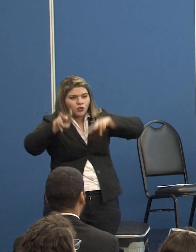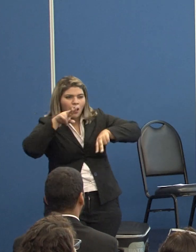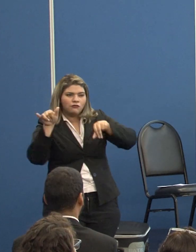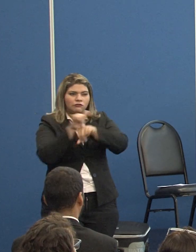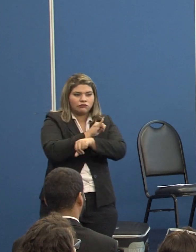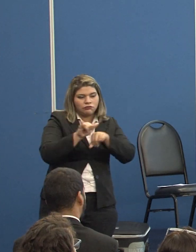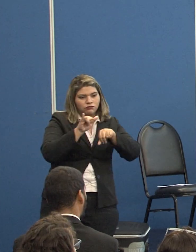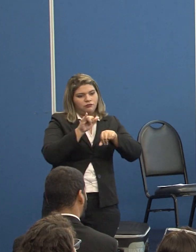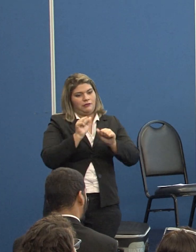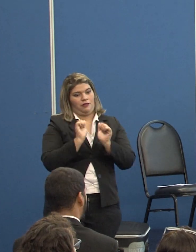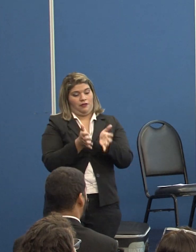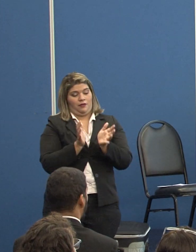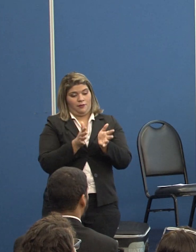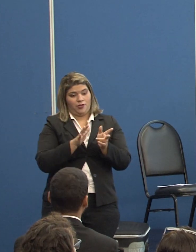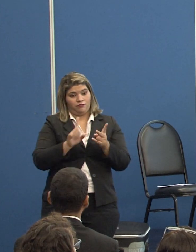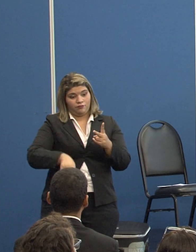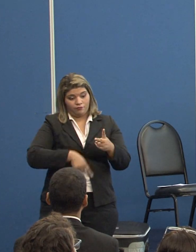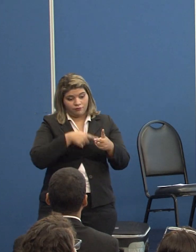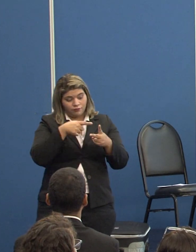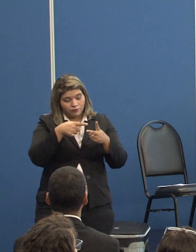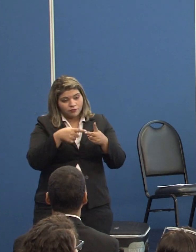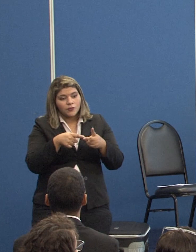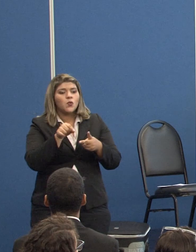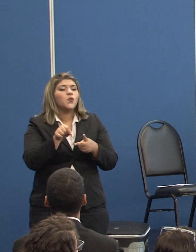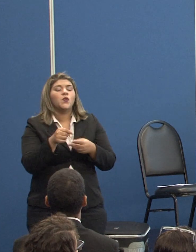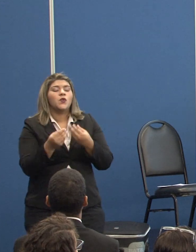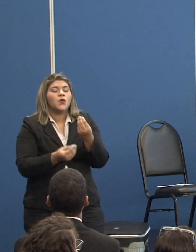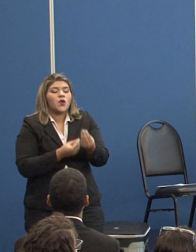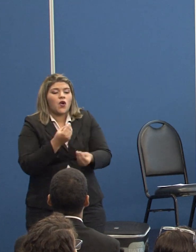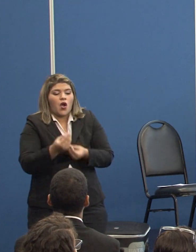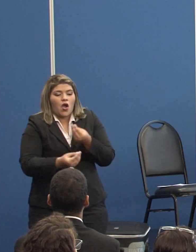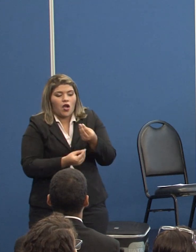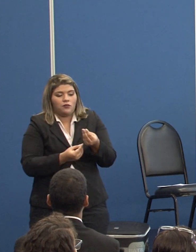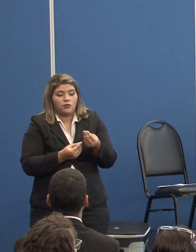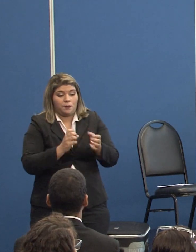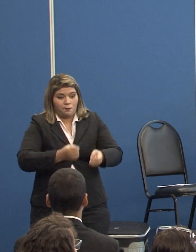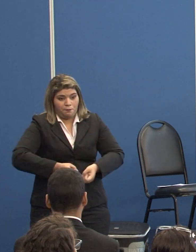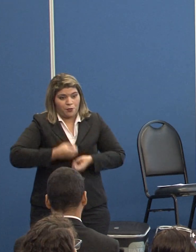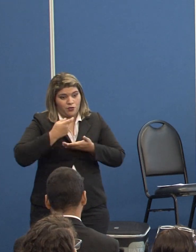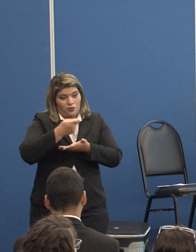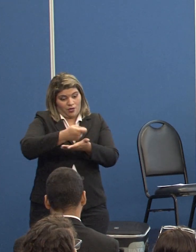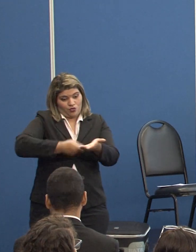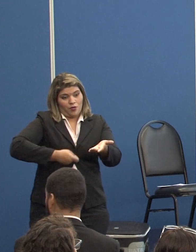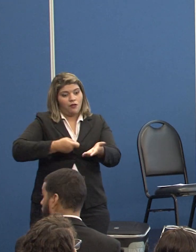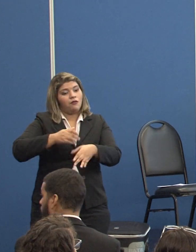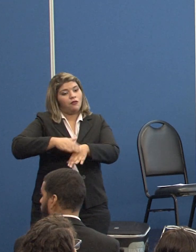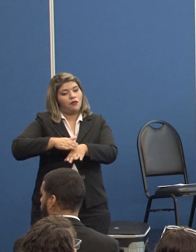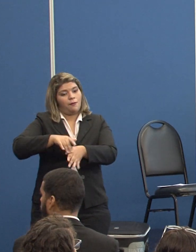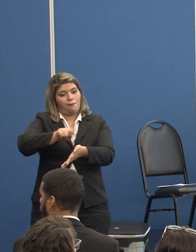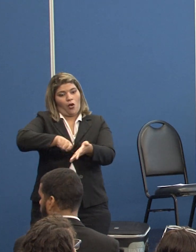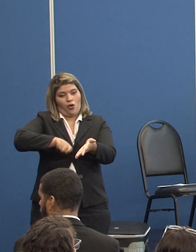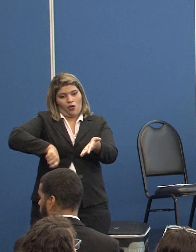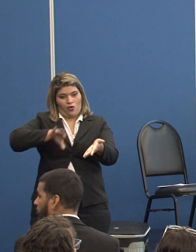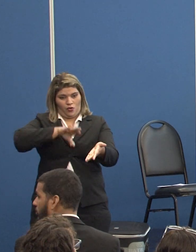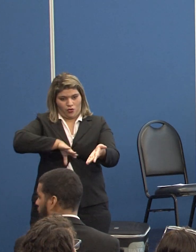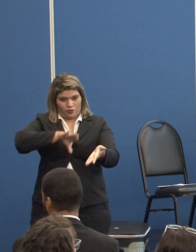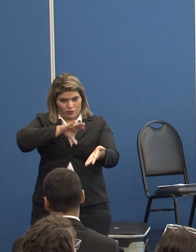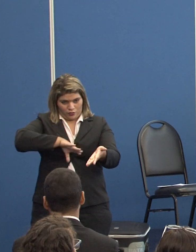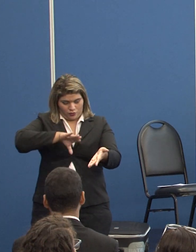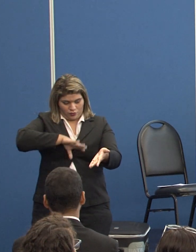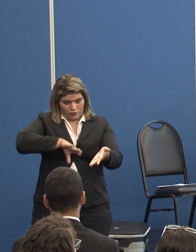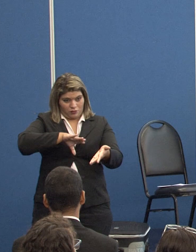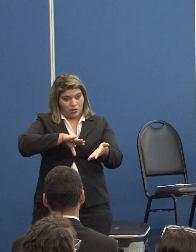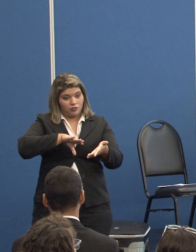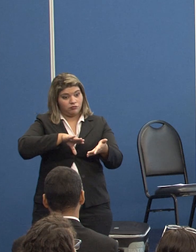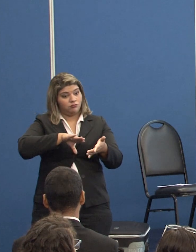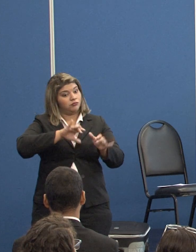aqui. Depois, procedemos à compreensão da produção textual em língua portuguesa, também utilizando o